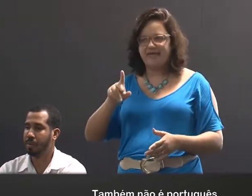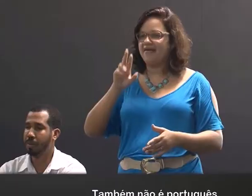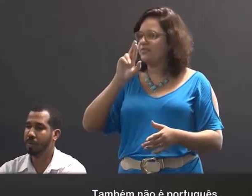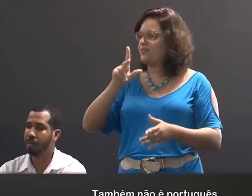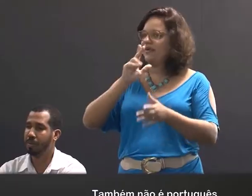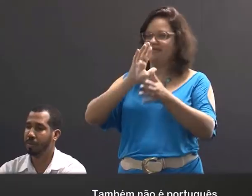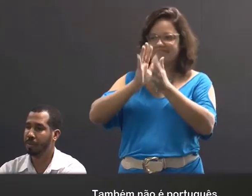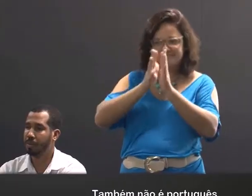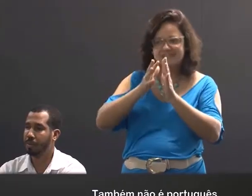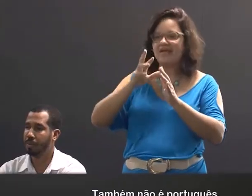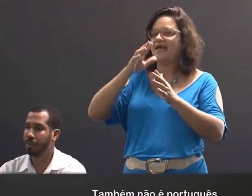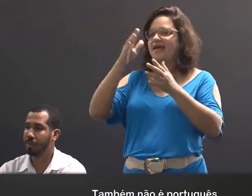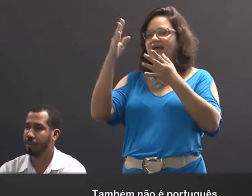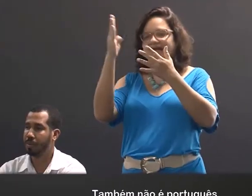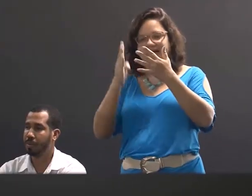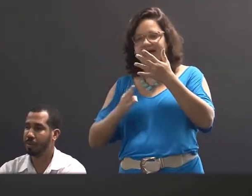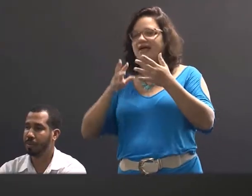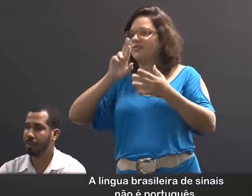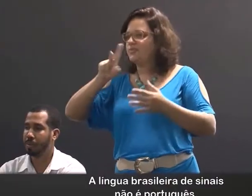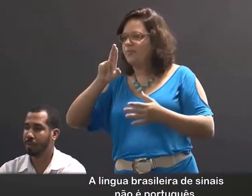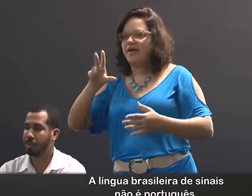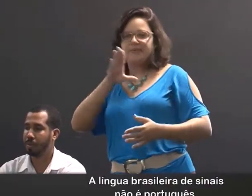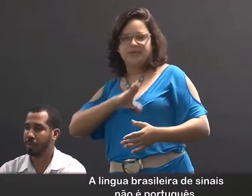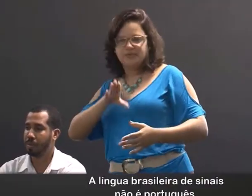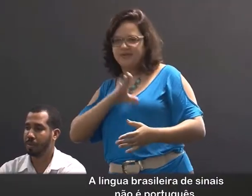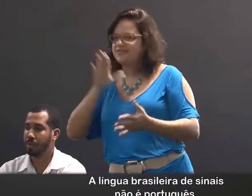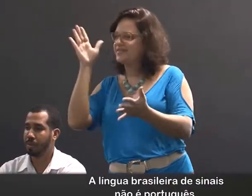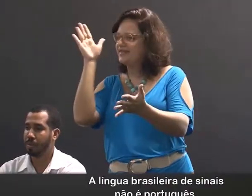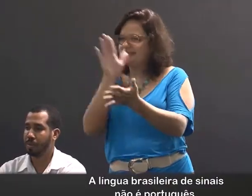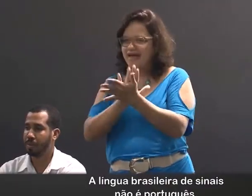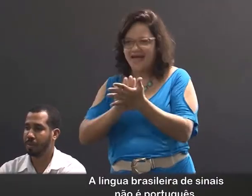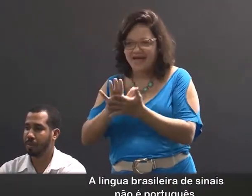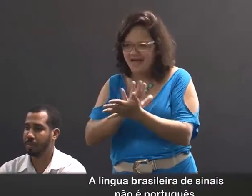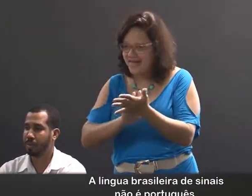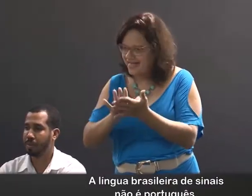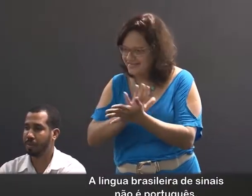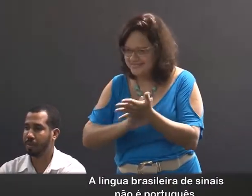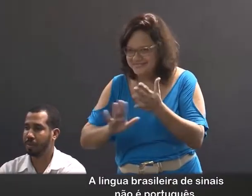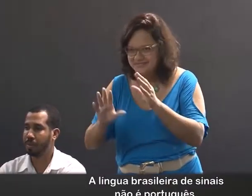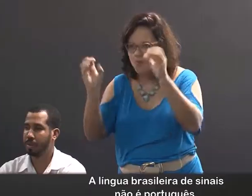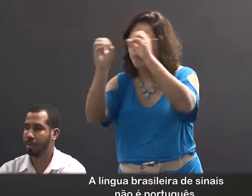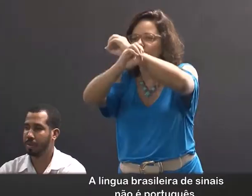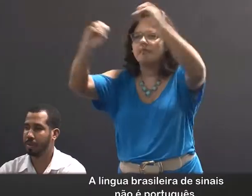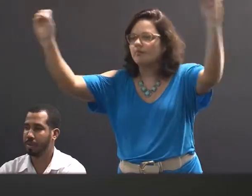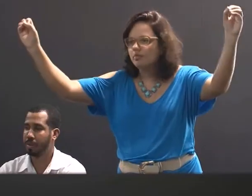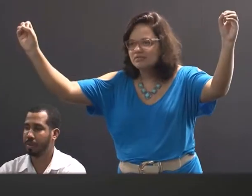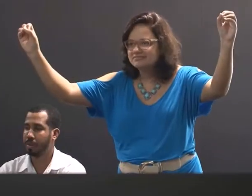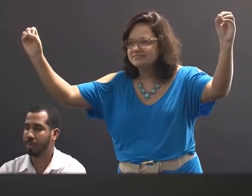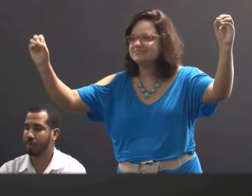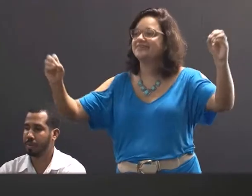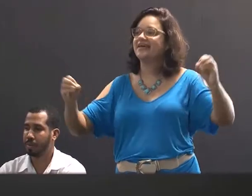é português. A língua brasileira de sinais não é português.